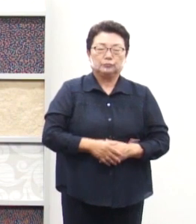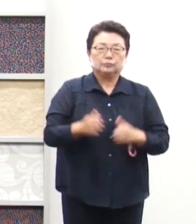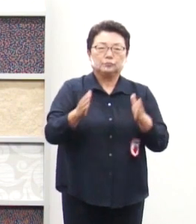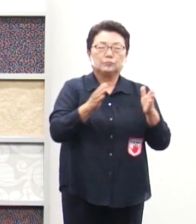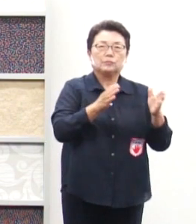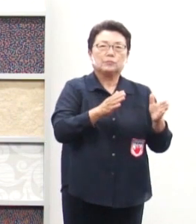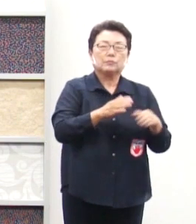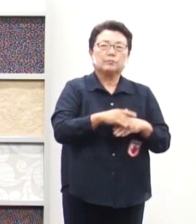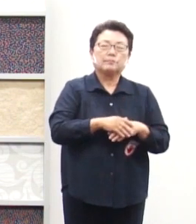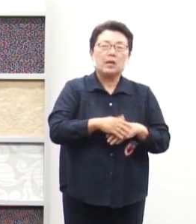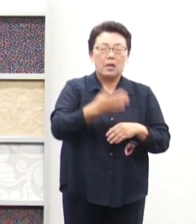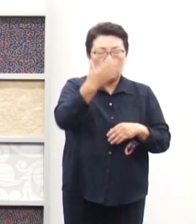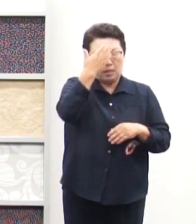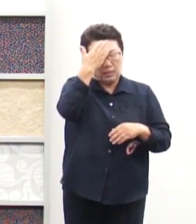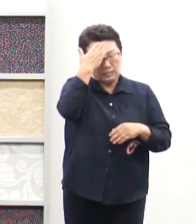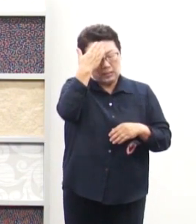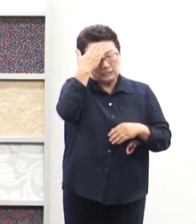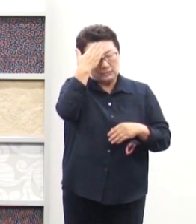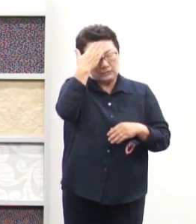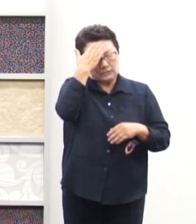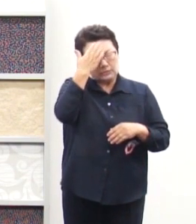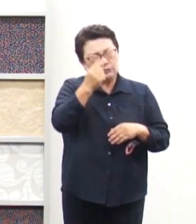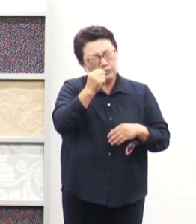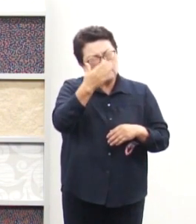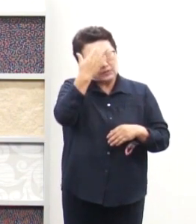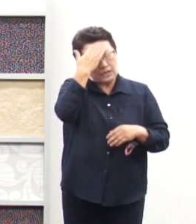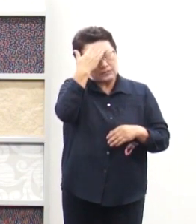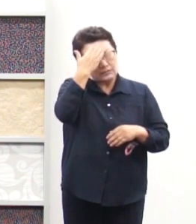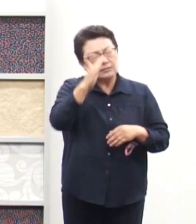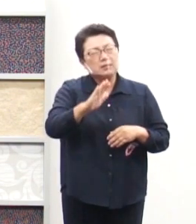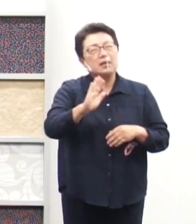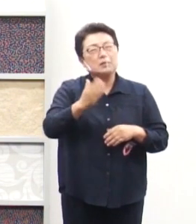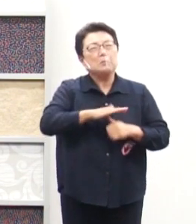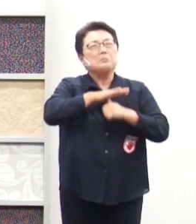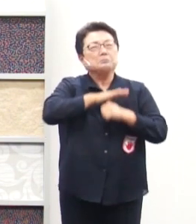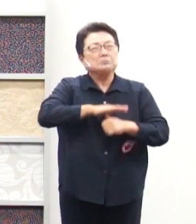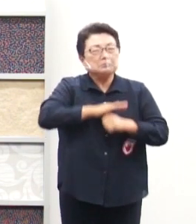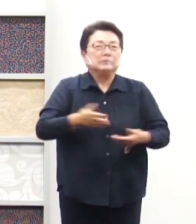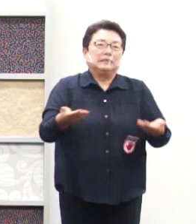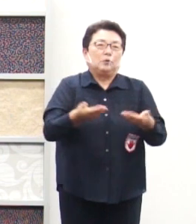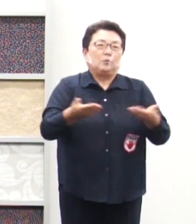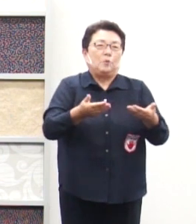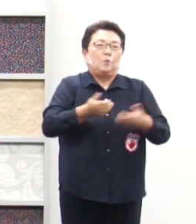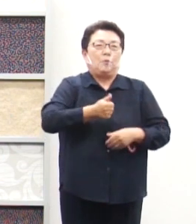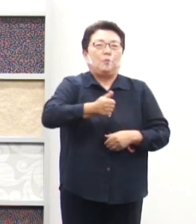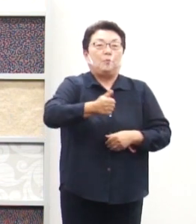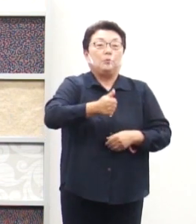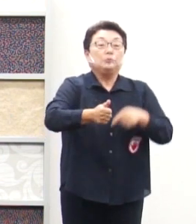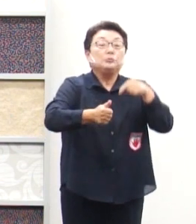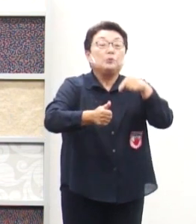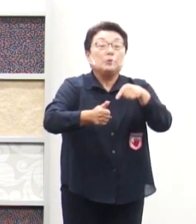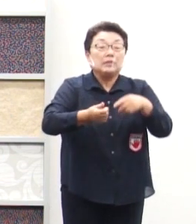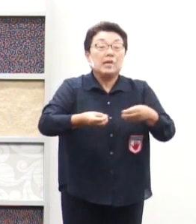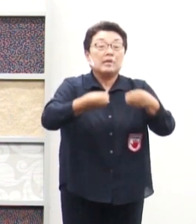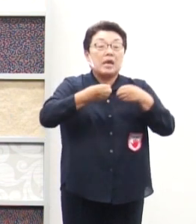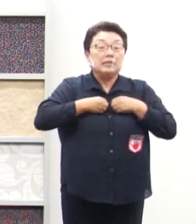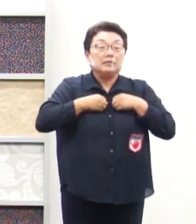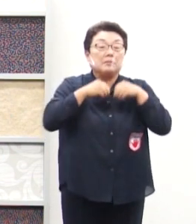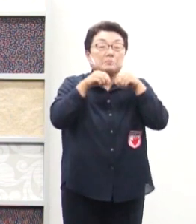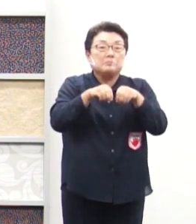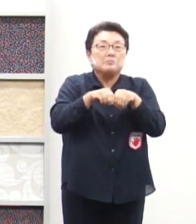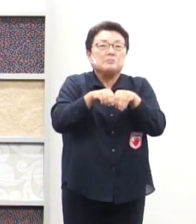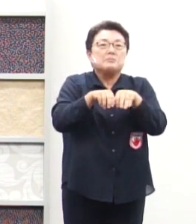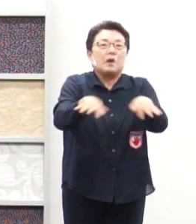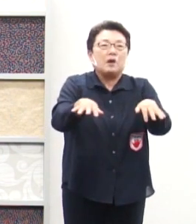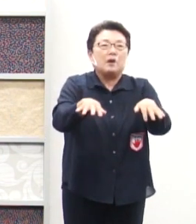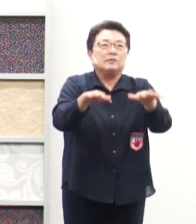少し発熱症状があったのに勤務をして、そしてそこで感染を